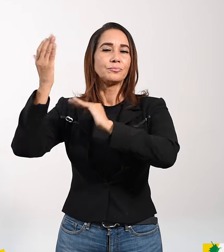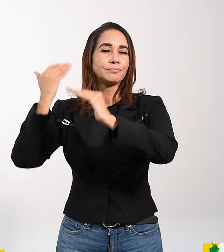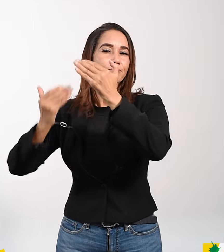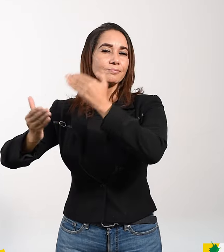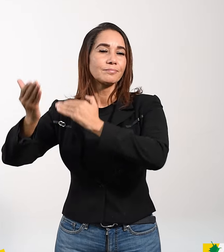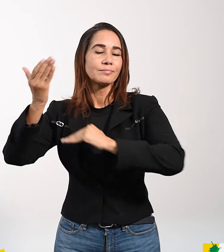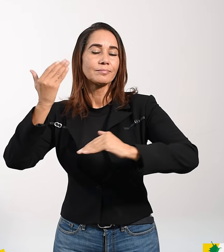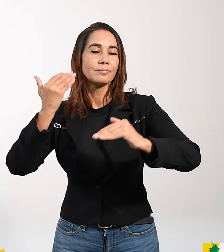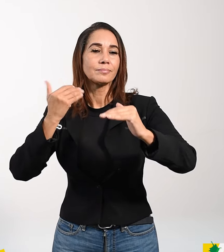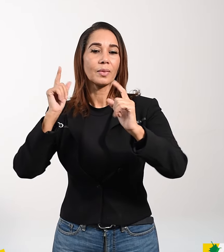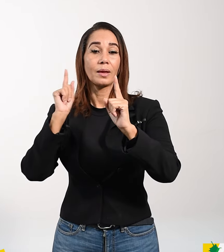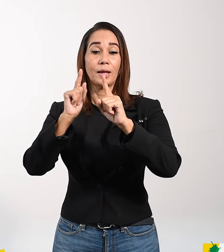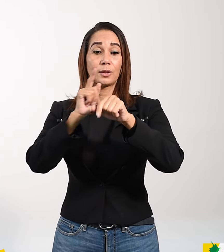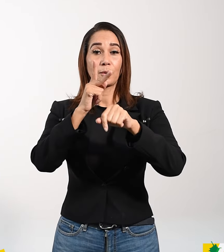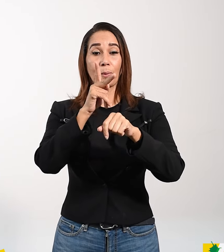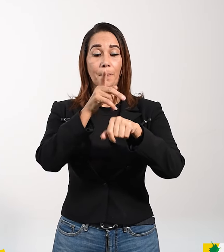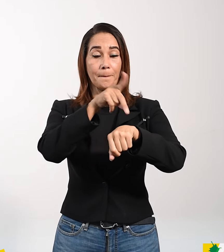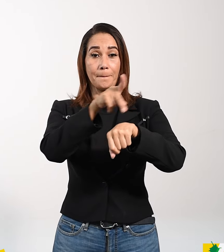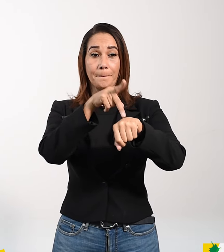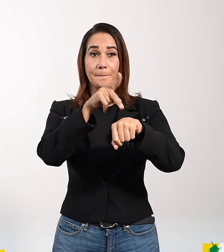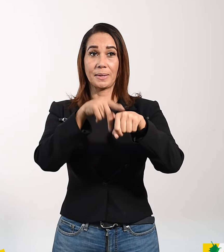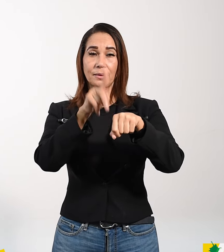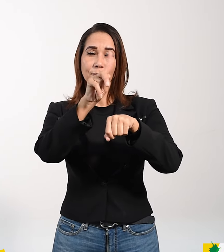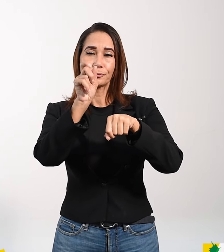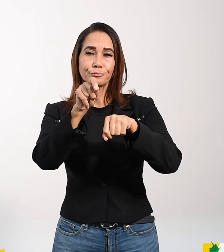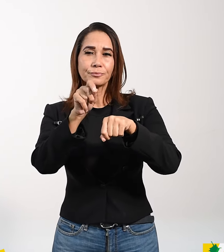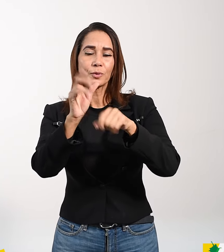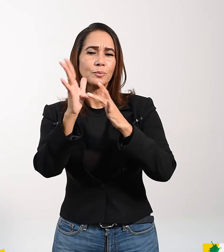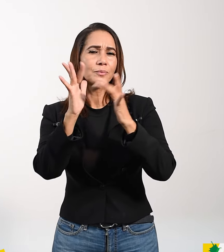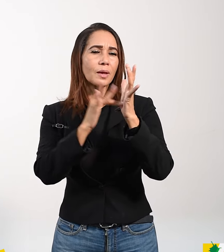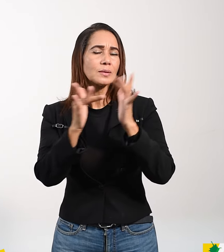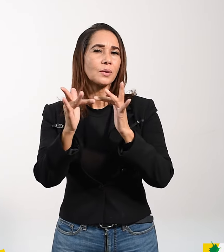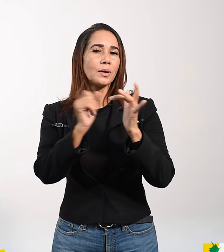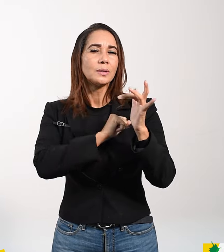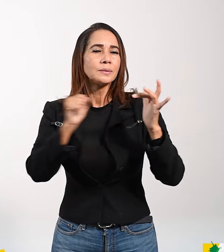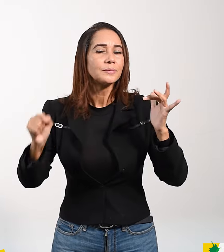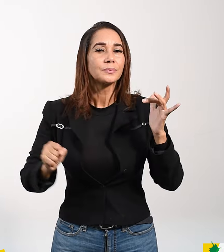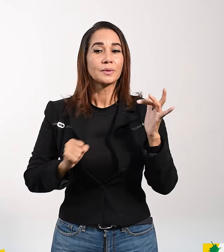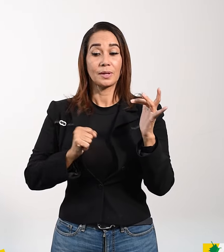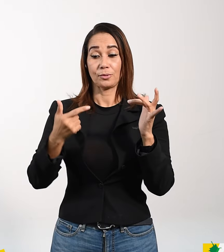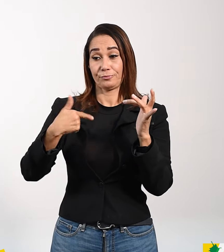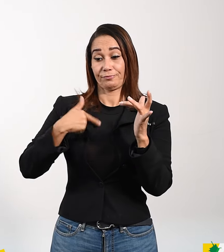se adelantó Pedro y preguntó a Jesús Señor, si mi hermano me ofende,